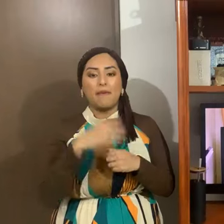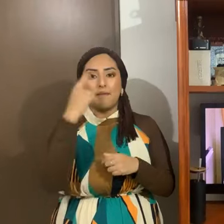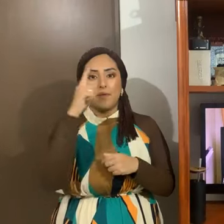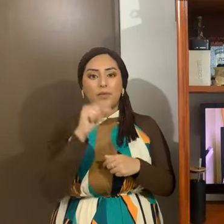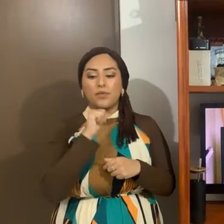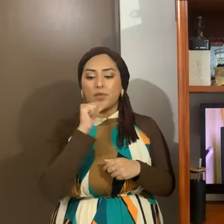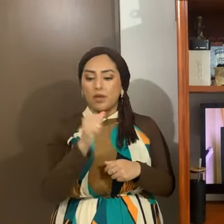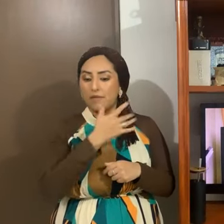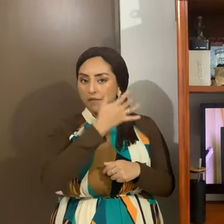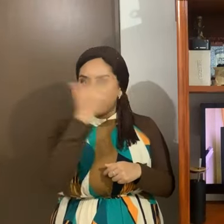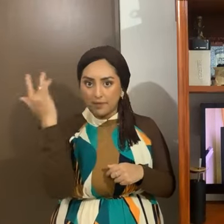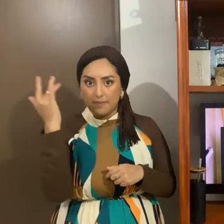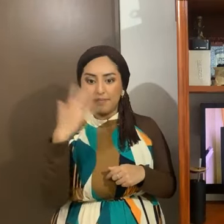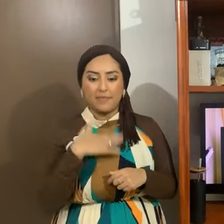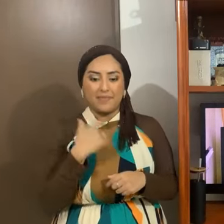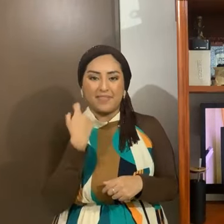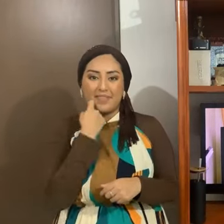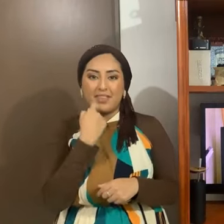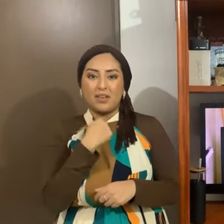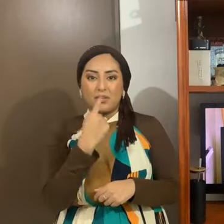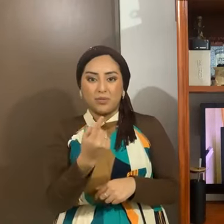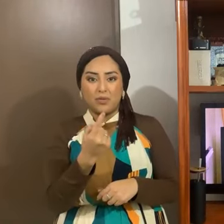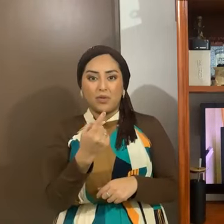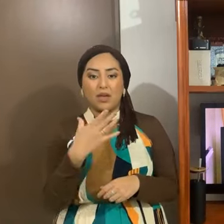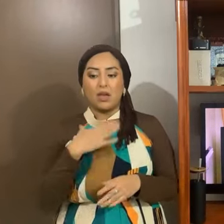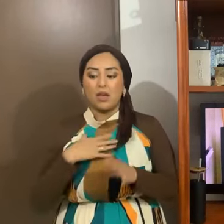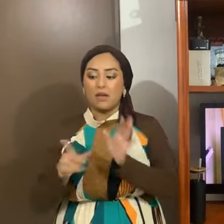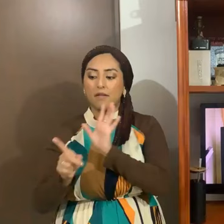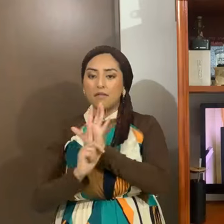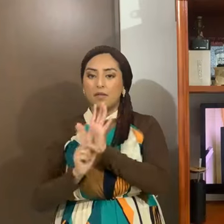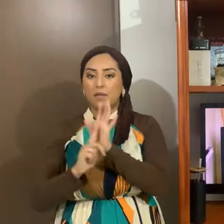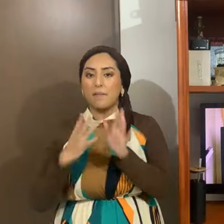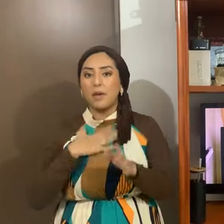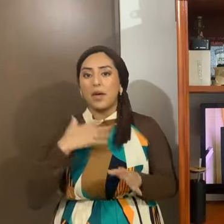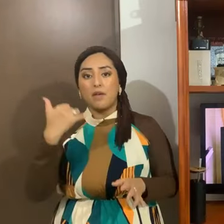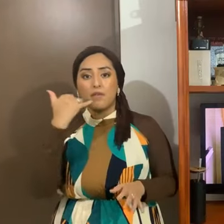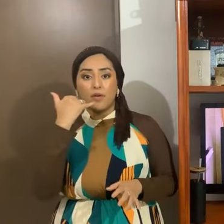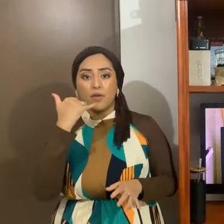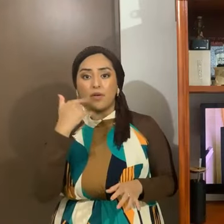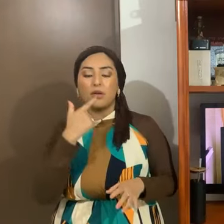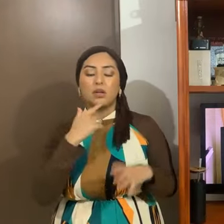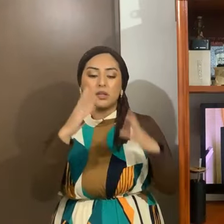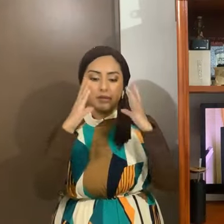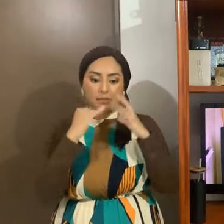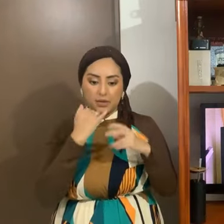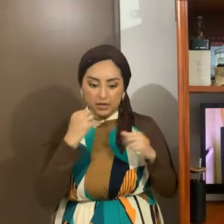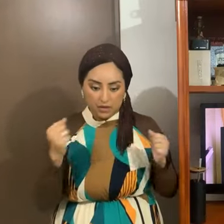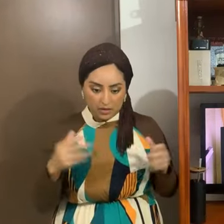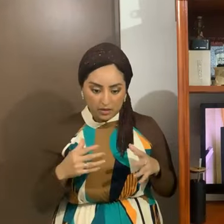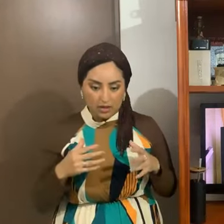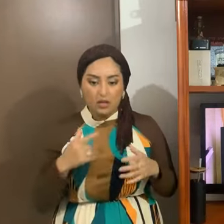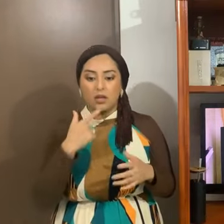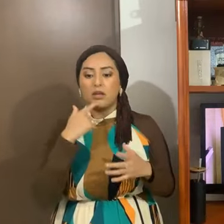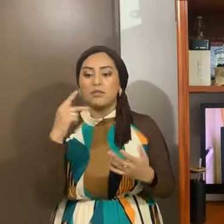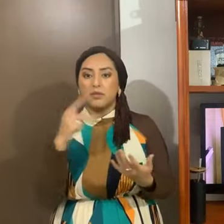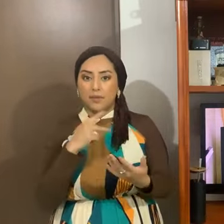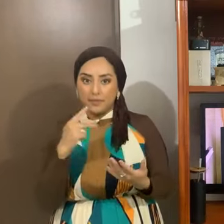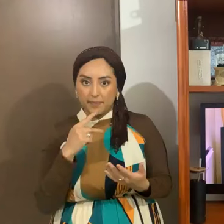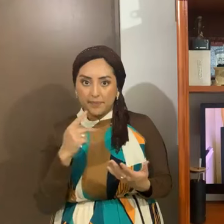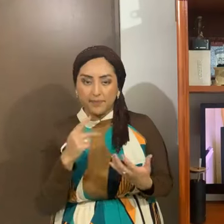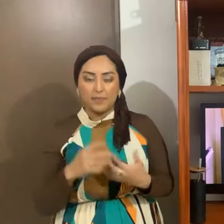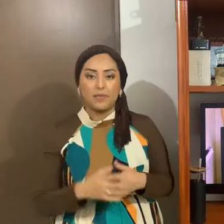no olvidarlo. Yo hace un momento les platicaba que yo me ponía alarmas en el celular para decir el Shema, para decir un salmo,